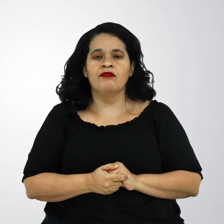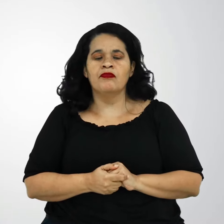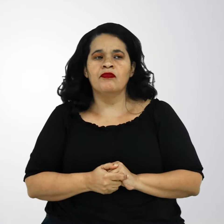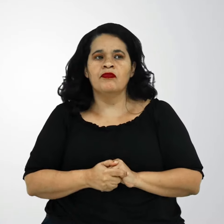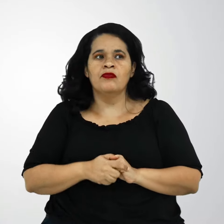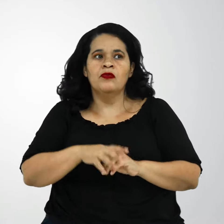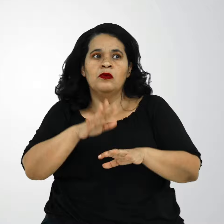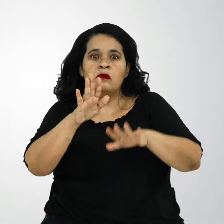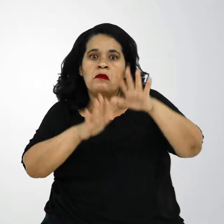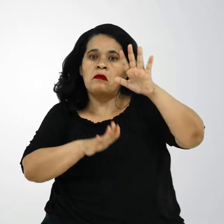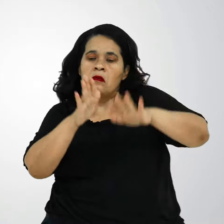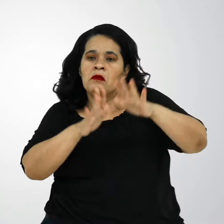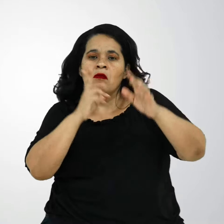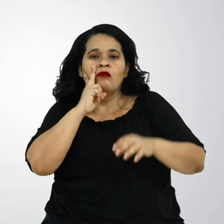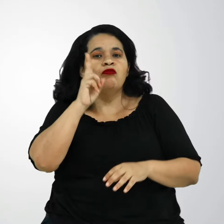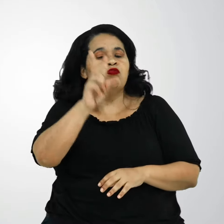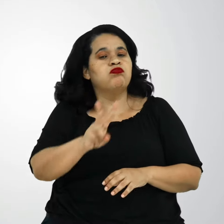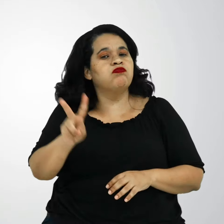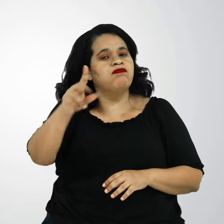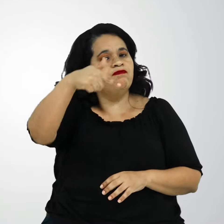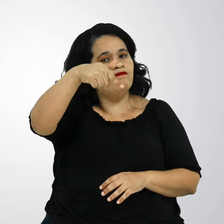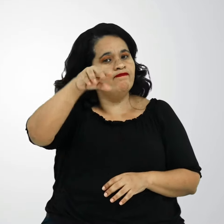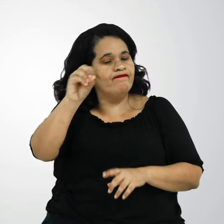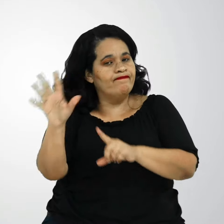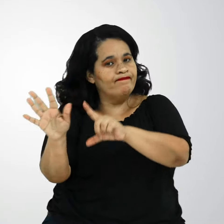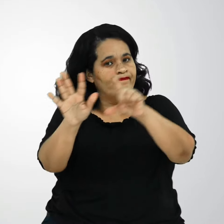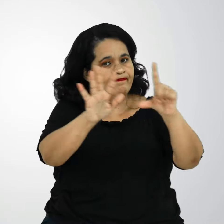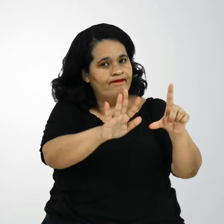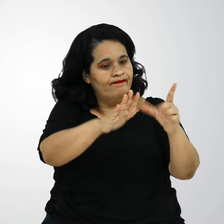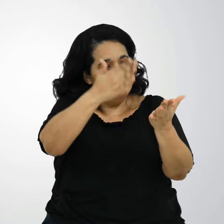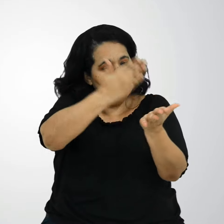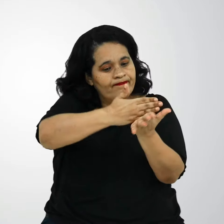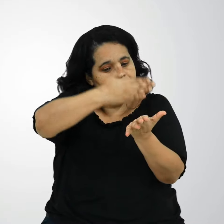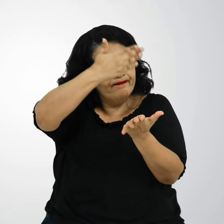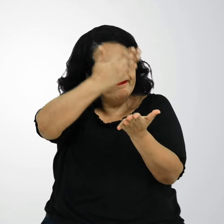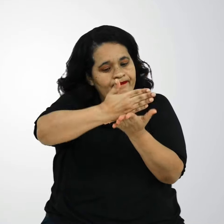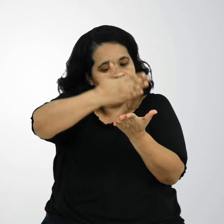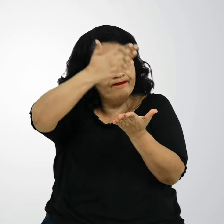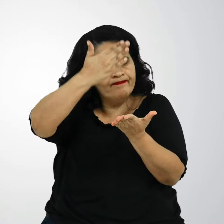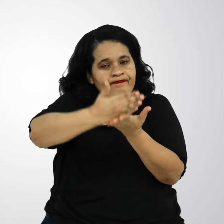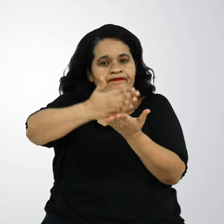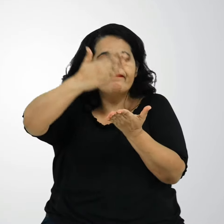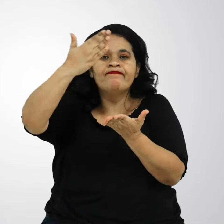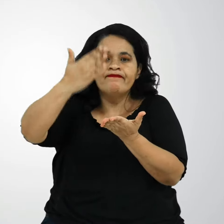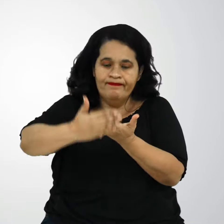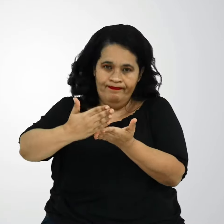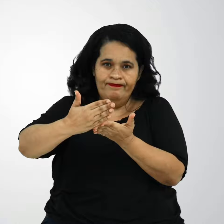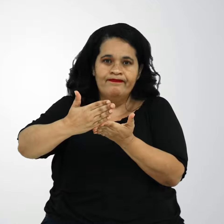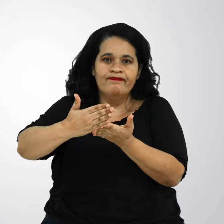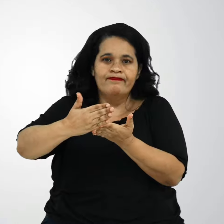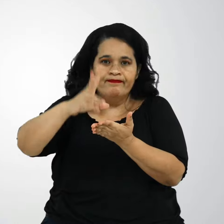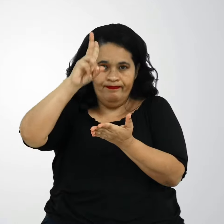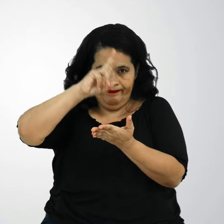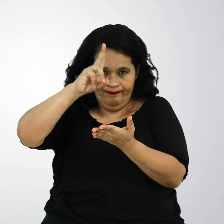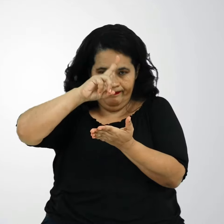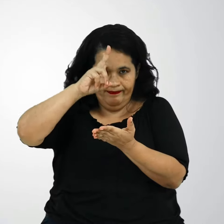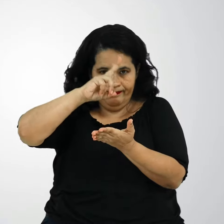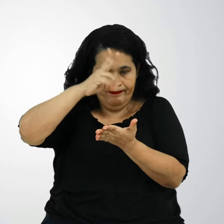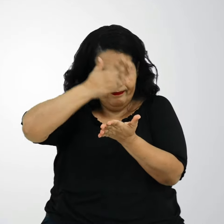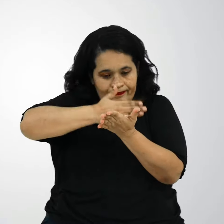As visões que a gente apresentou até agora, as 70 semanas tem uma sequência, né? 7 semanas, 62 semanas e uma semana